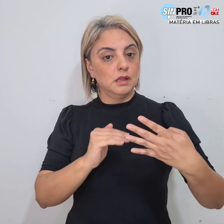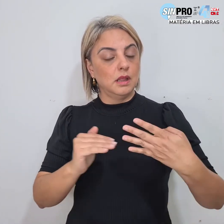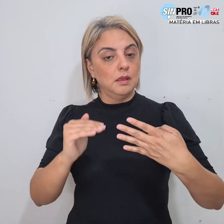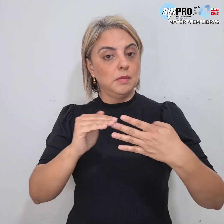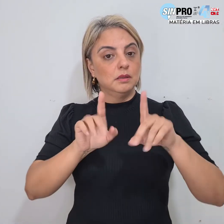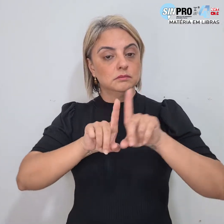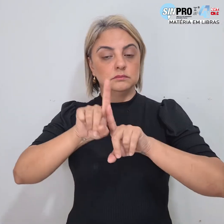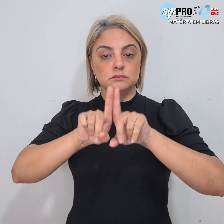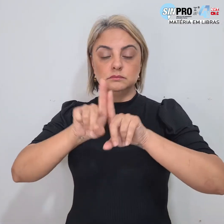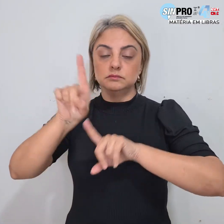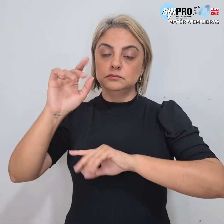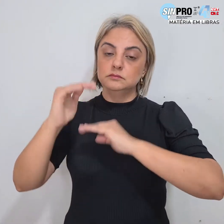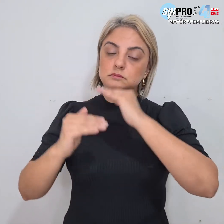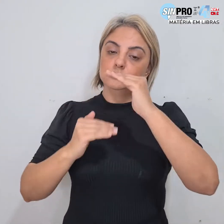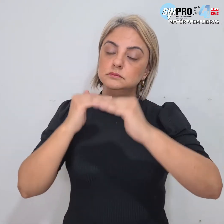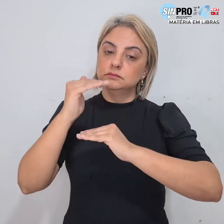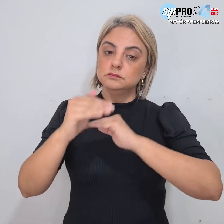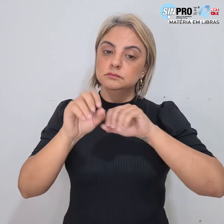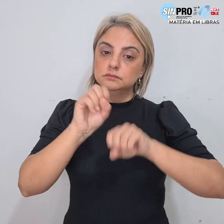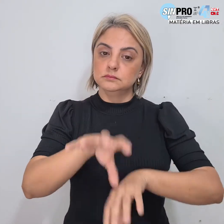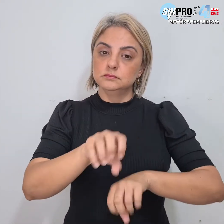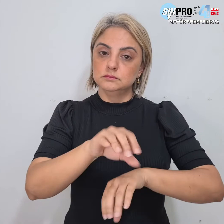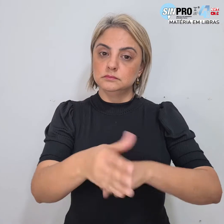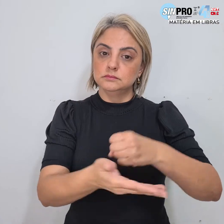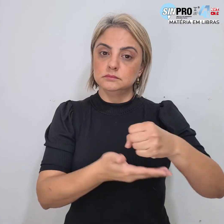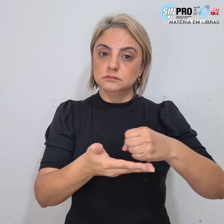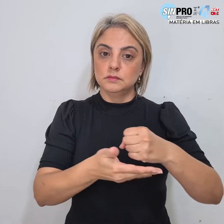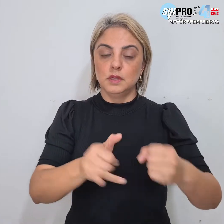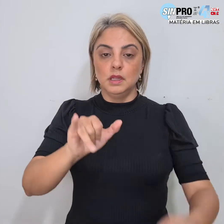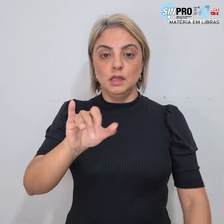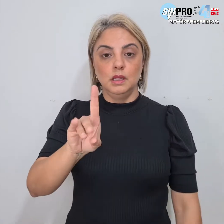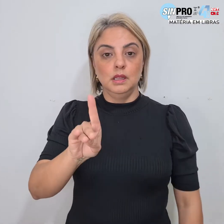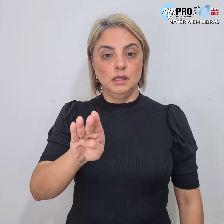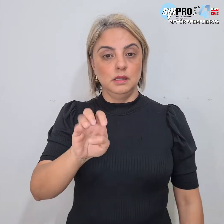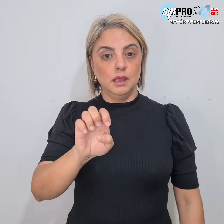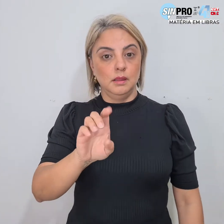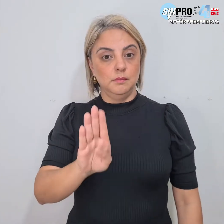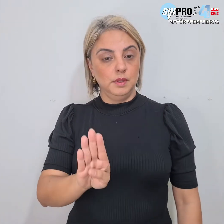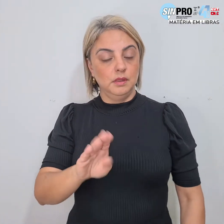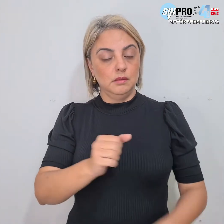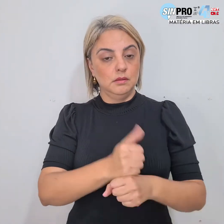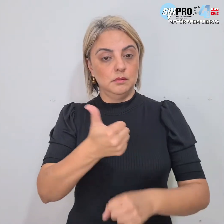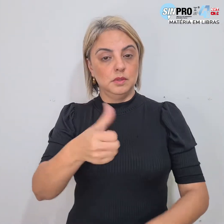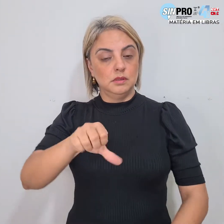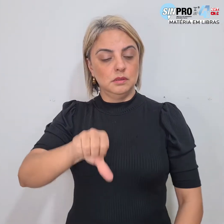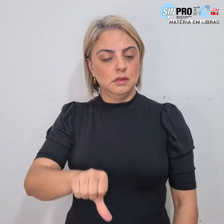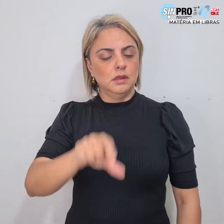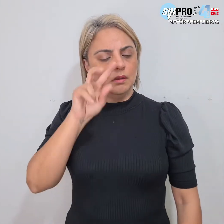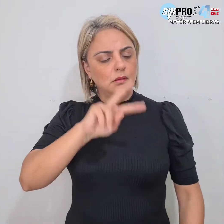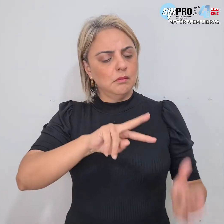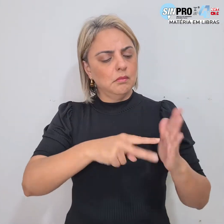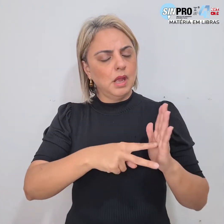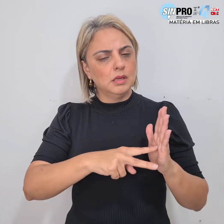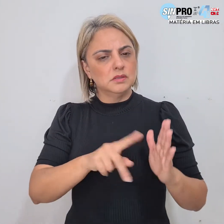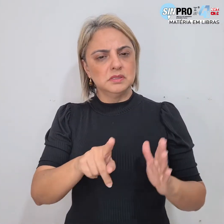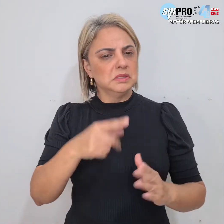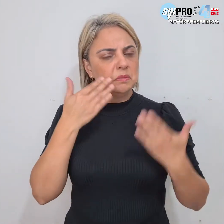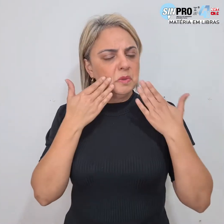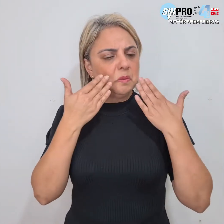média do Índice de Desenvolvimento de Educação Básica, o IDEB, de 2019, para o Simpro, este indicador não